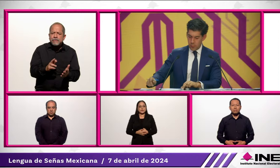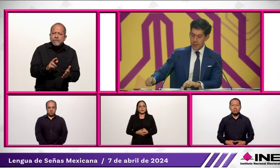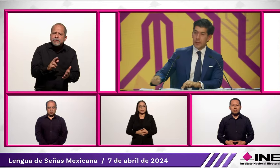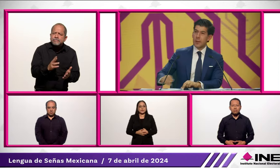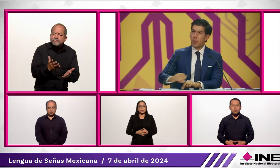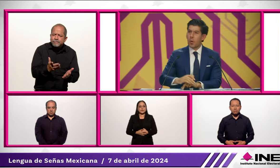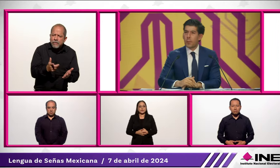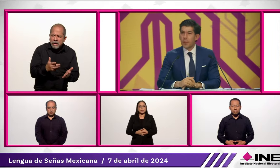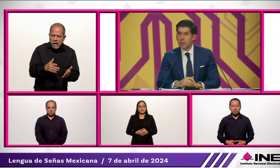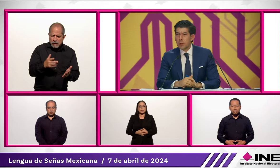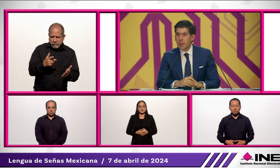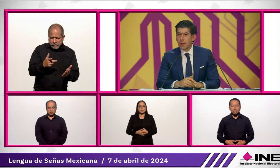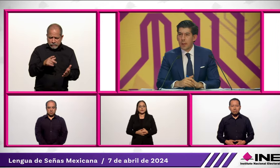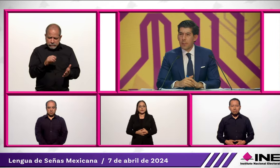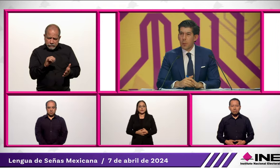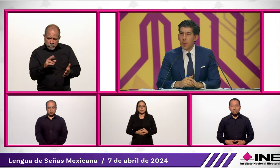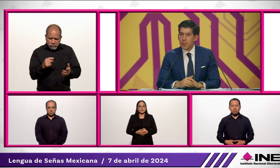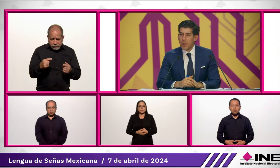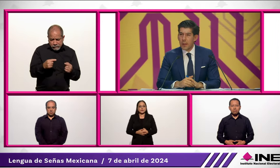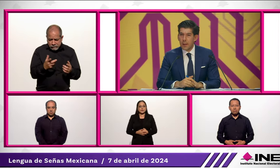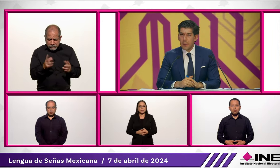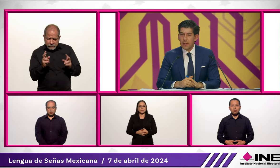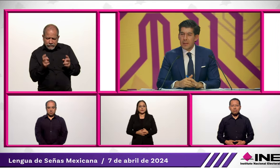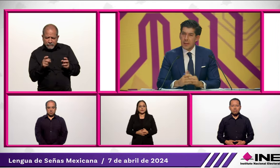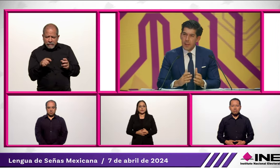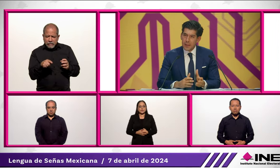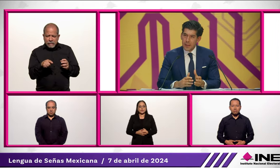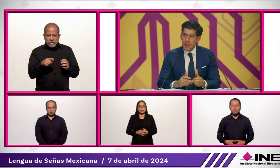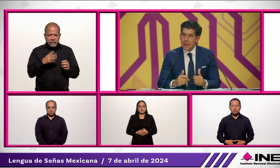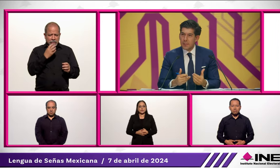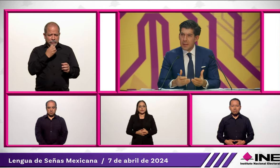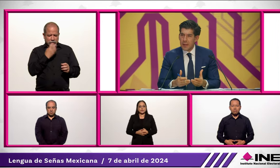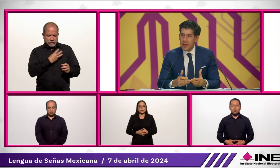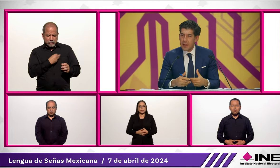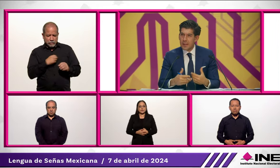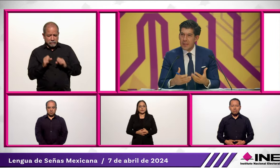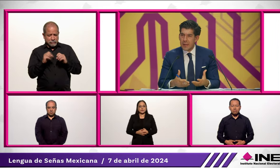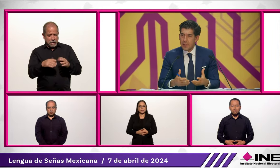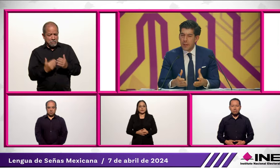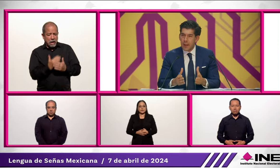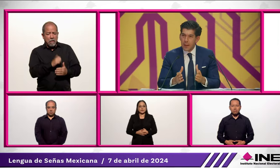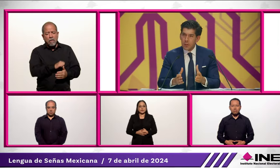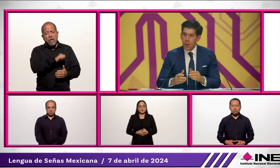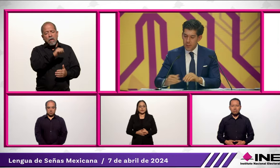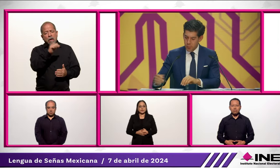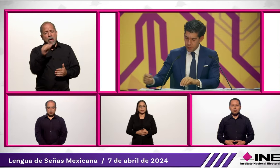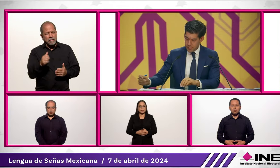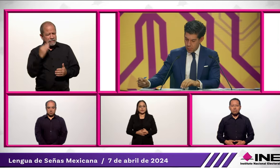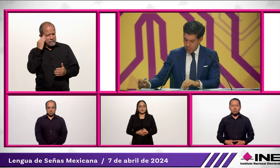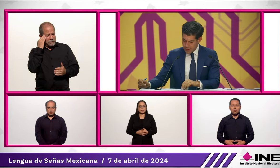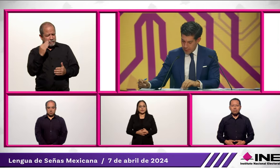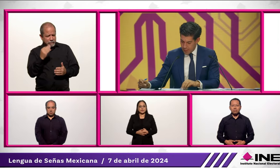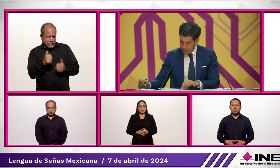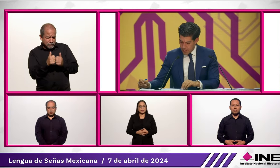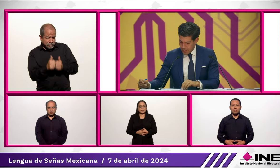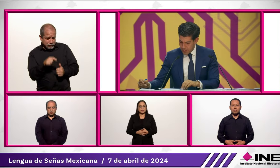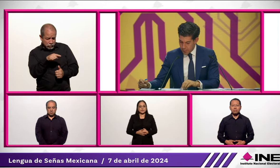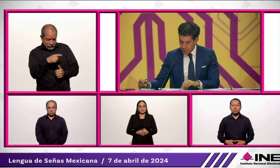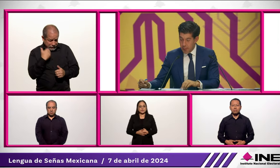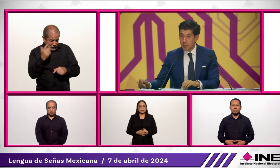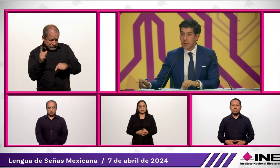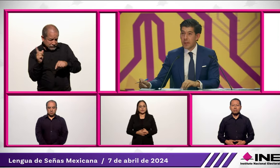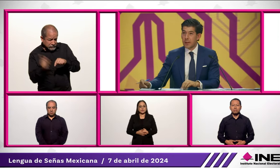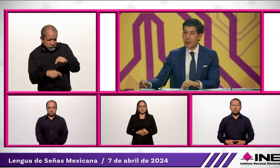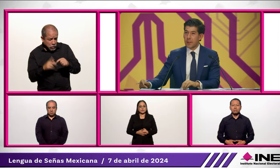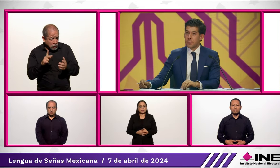torno a las escuelas de tiempo completo. ¿Usted qué propondría? ¿Desaparecerlas, mantenerlas, incrementarlas? ¿Cuál es su posición? ¿Cuál sería, en